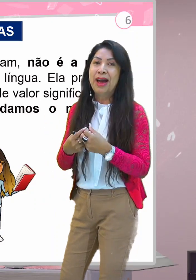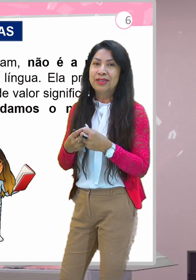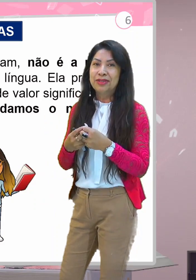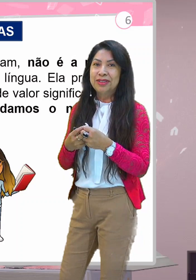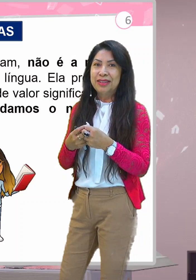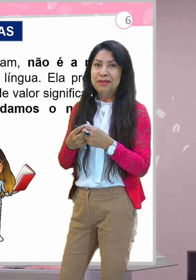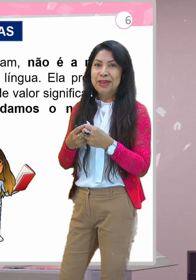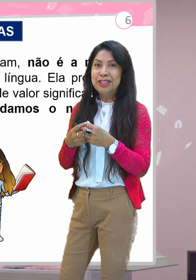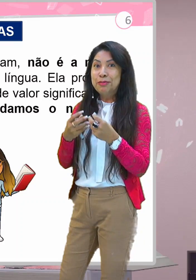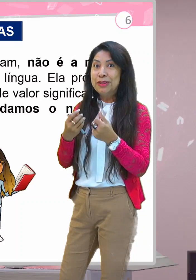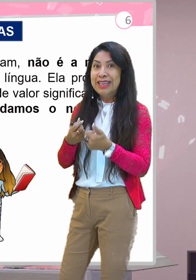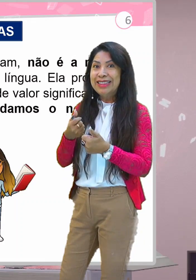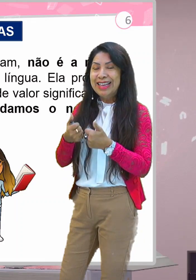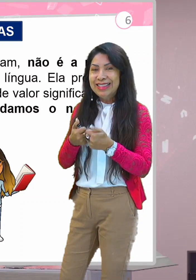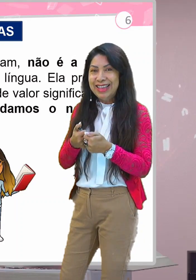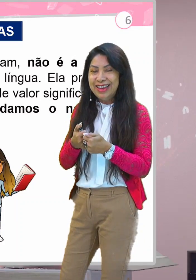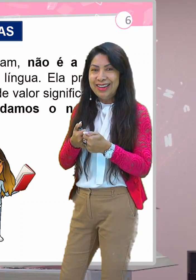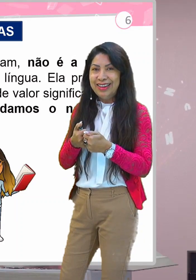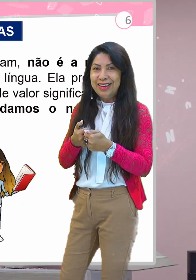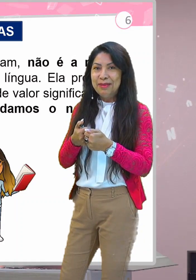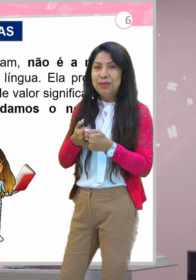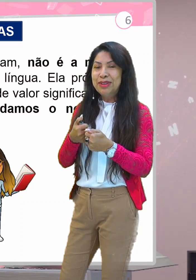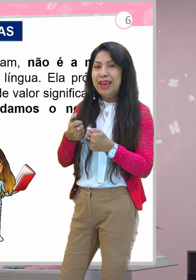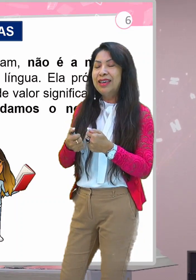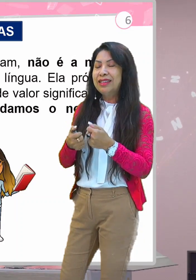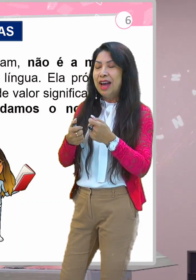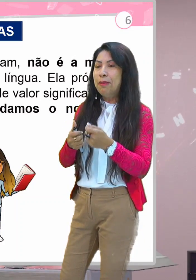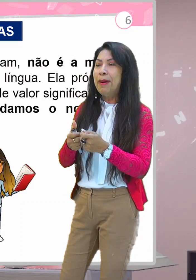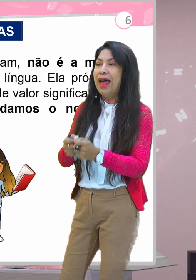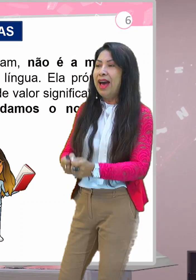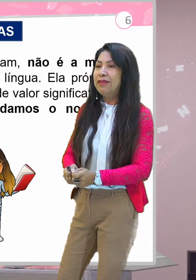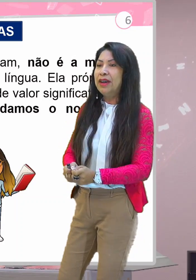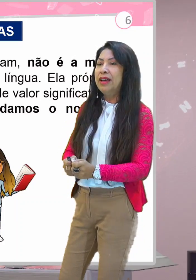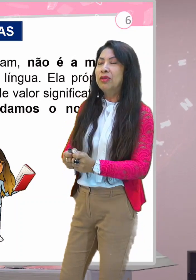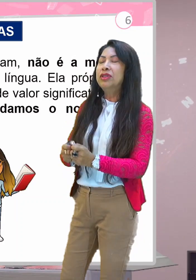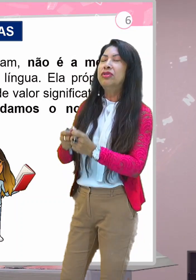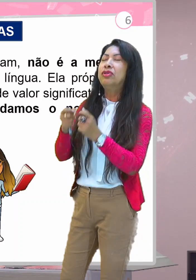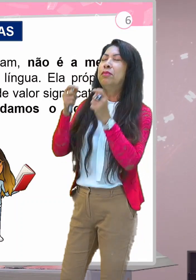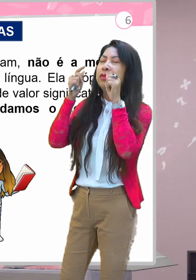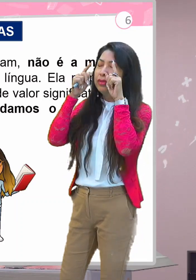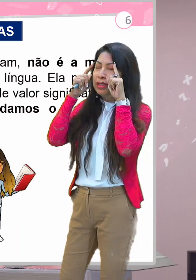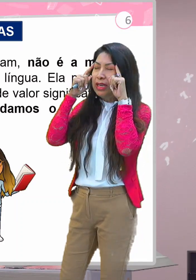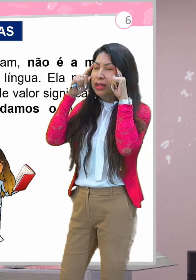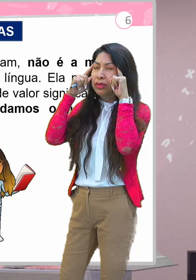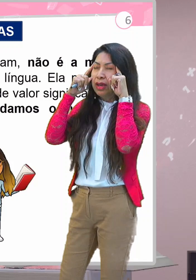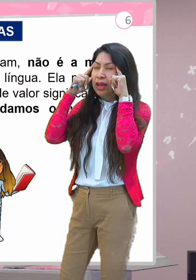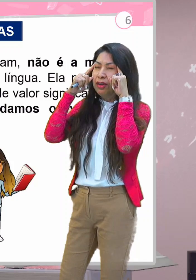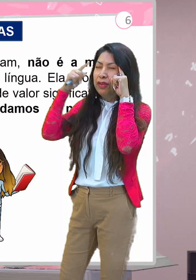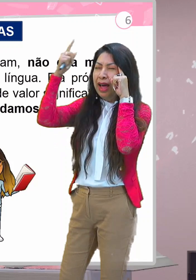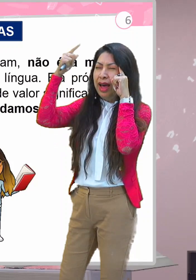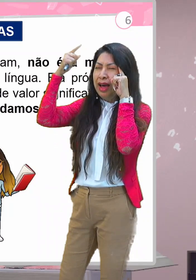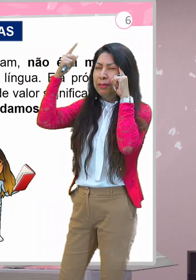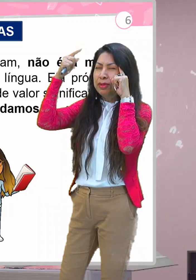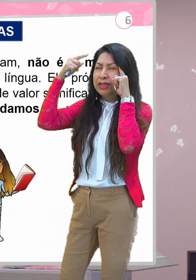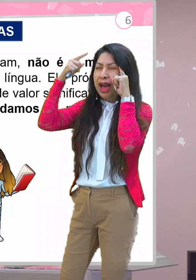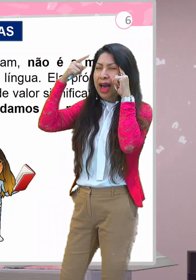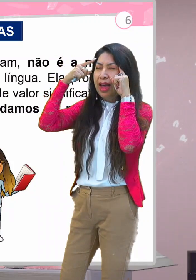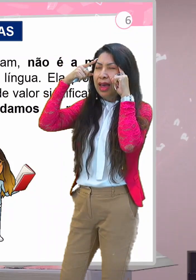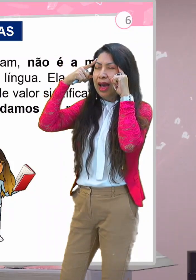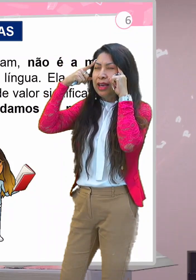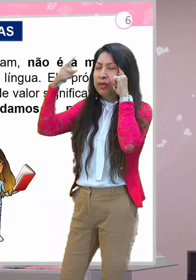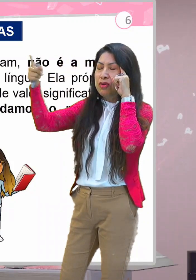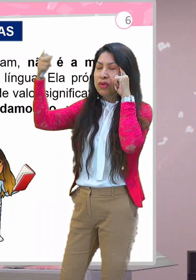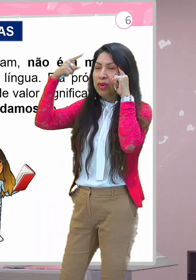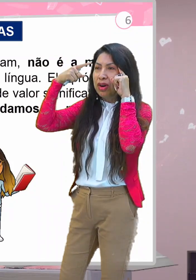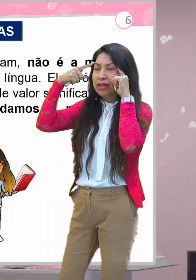para os gramáticas para a gente poder entender porque que tal palavra quando eu estou produzindo eu vou lá buscar